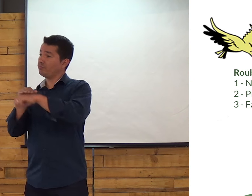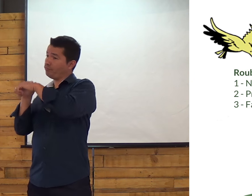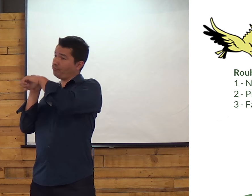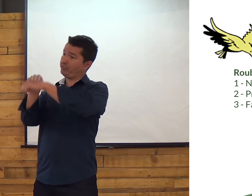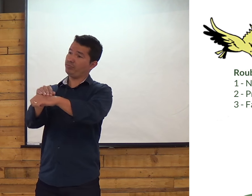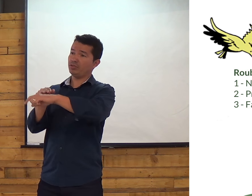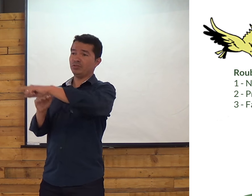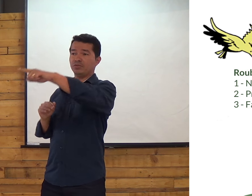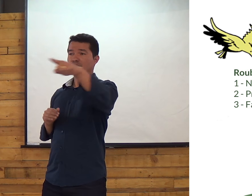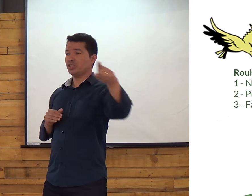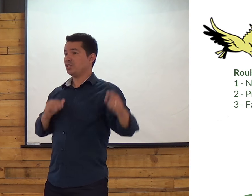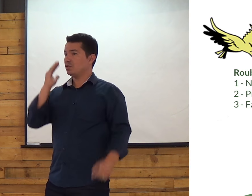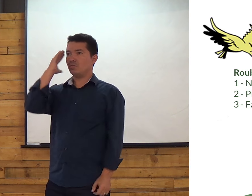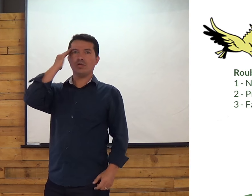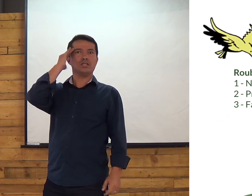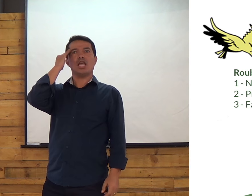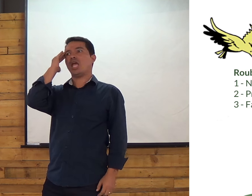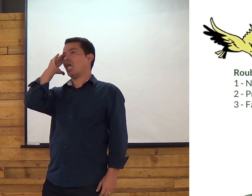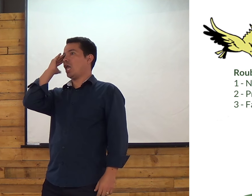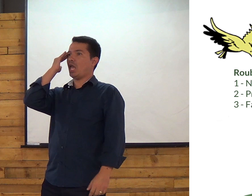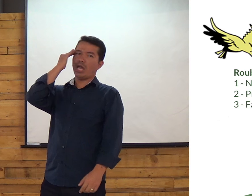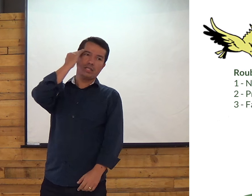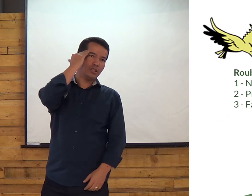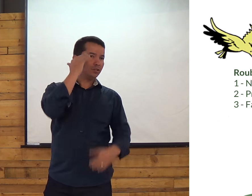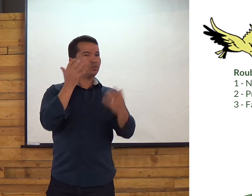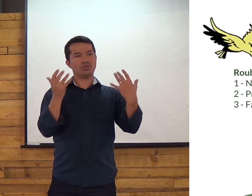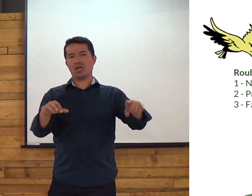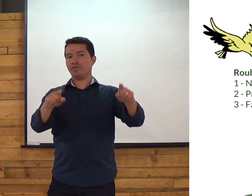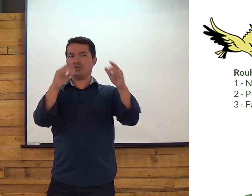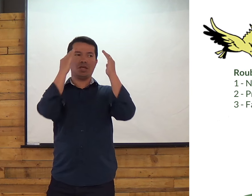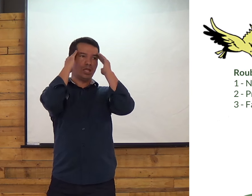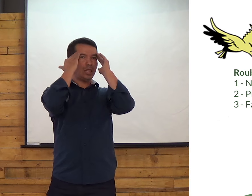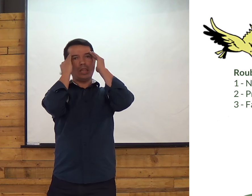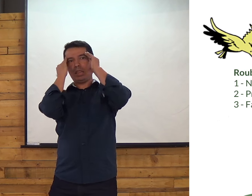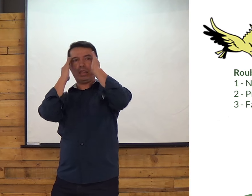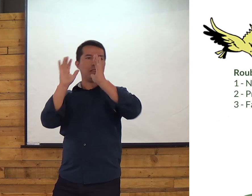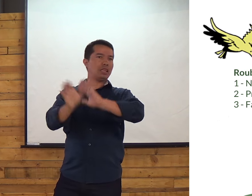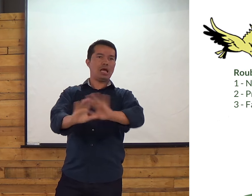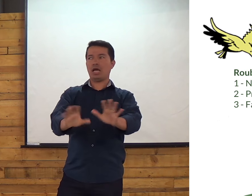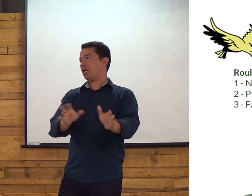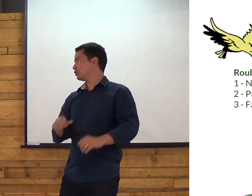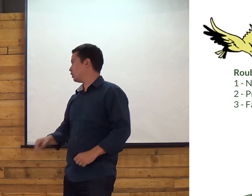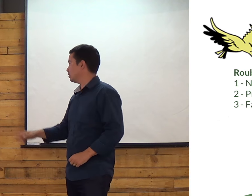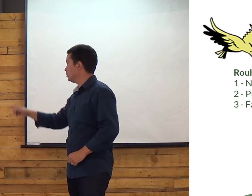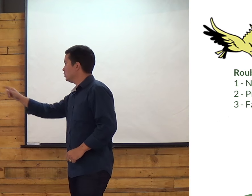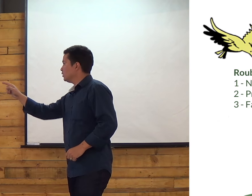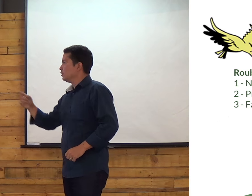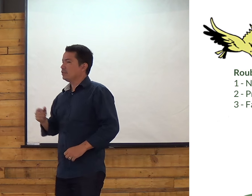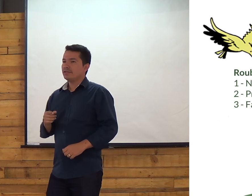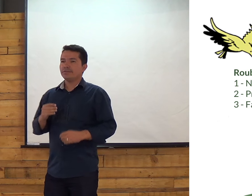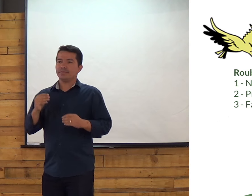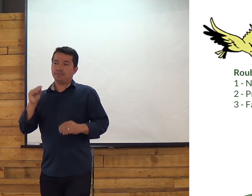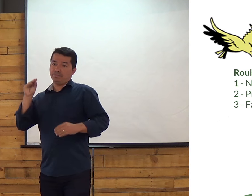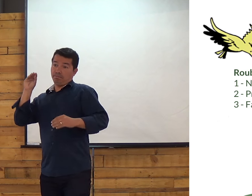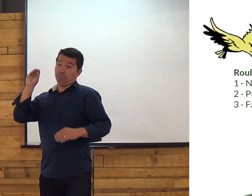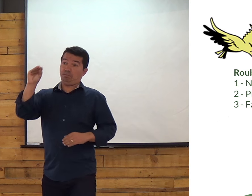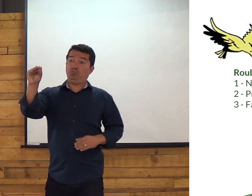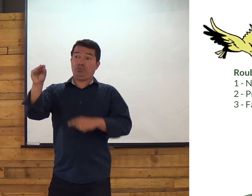Então, esse pássaro, ele atrapalha, ele te atrapalha e você não entende nada, você não consegue compreender nada.